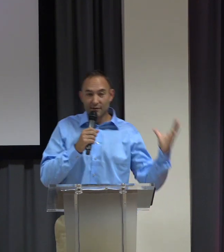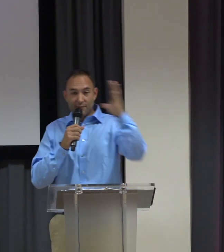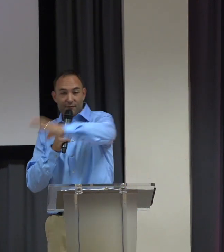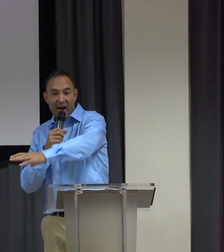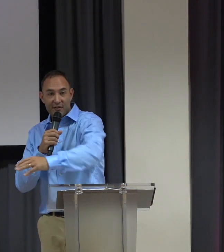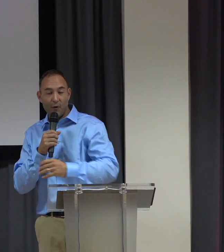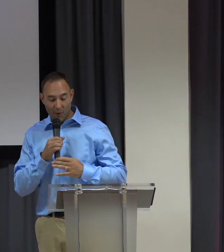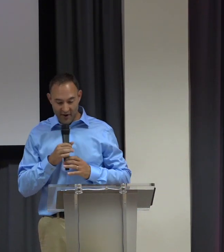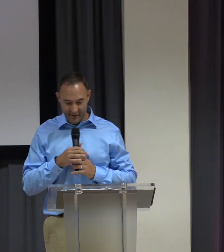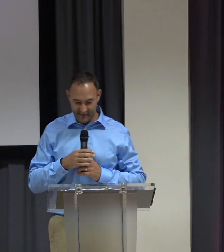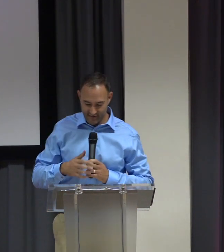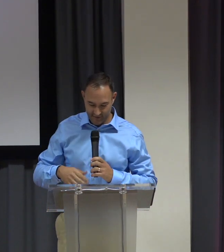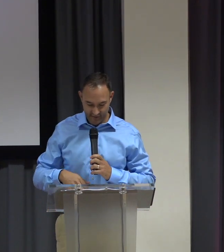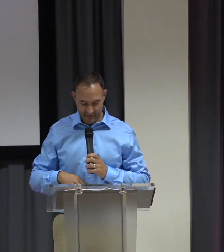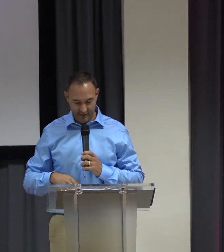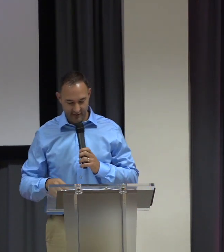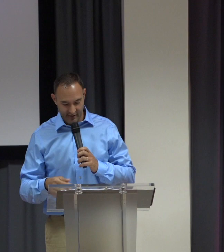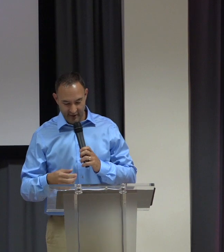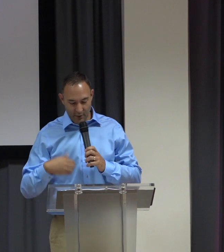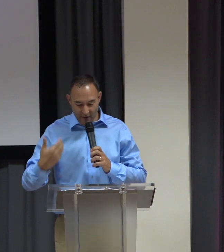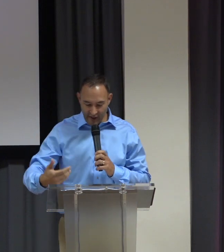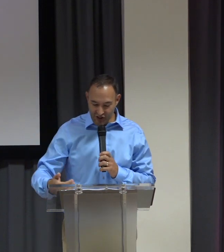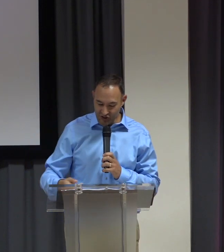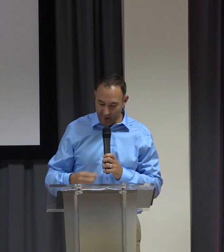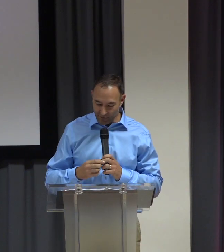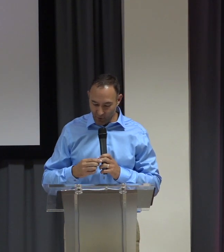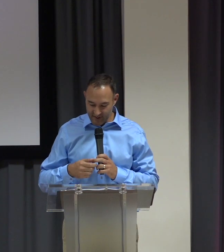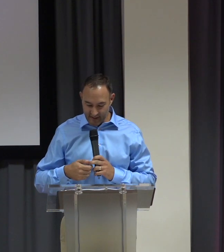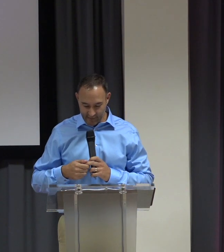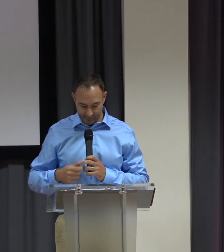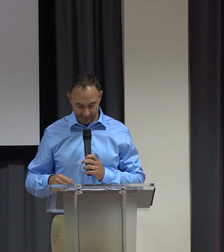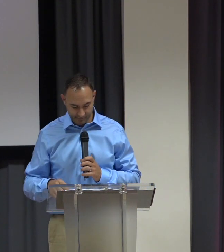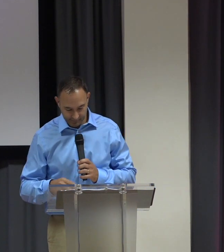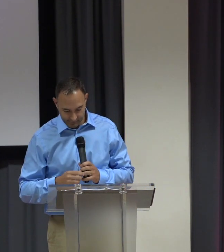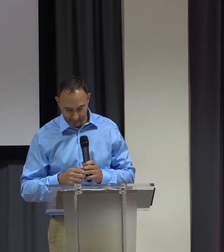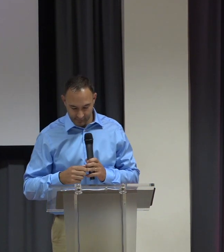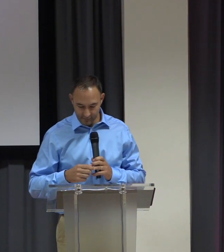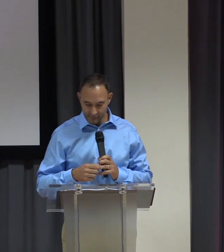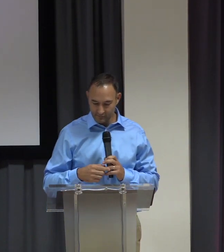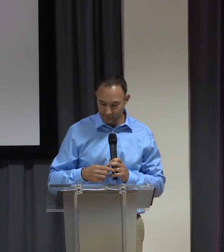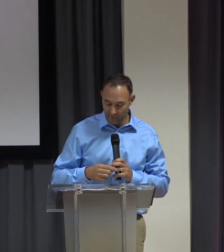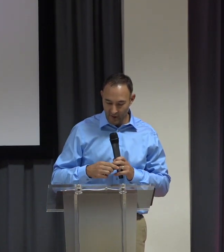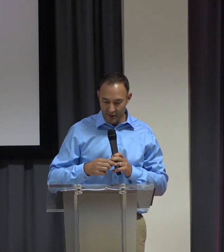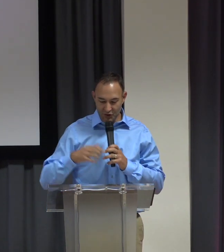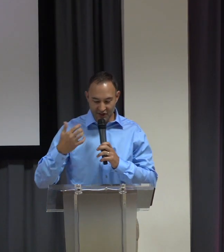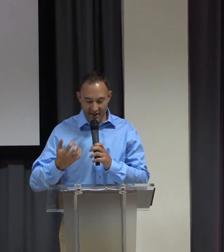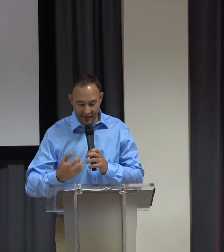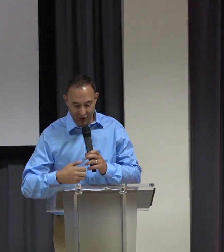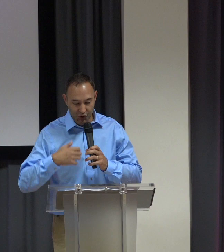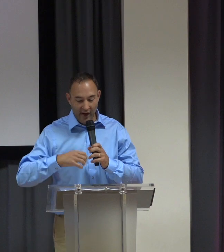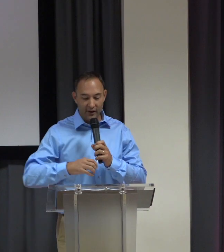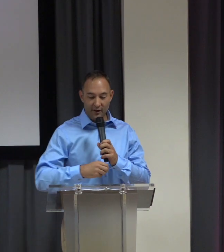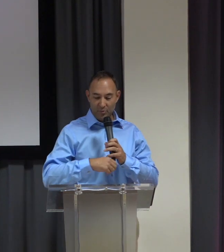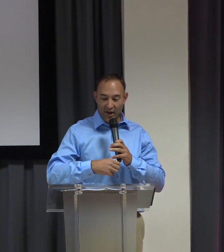Then fast forward, Et encore plus loin, in Revelation chapter 14, dans Apocalypse 14, you see